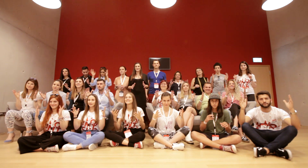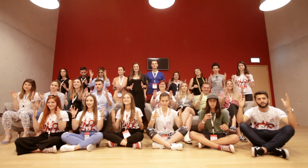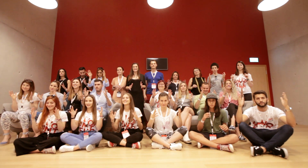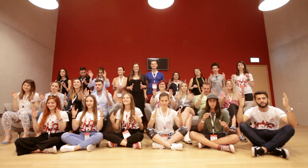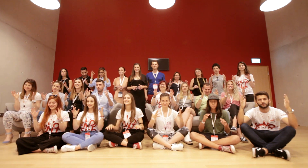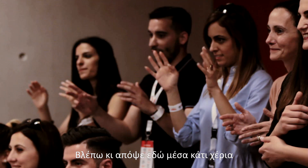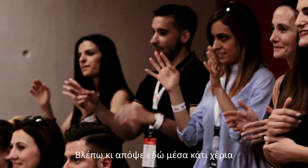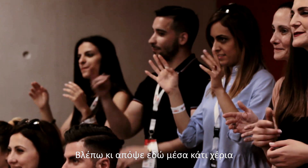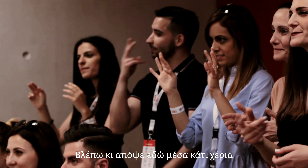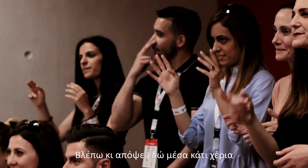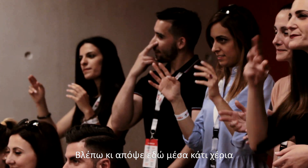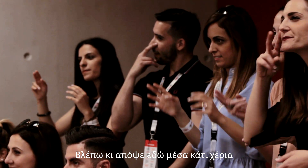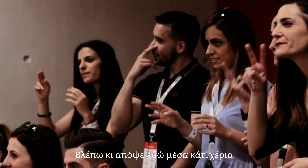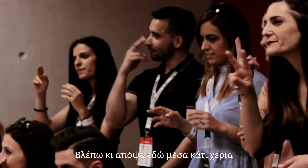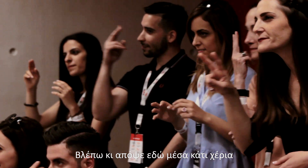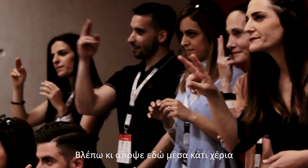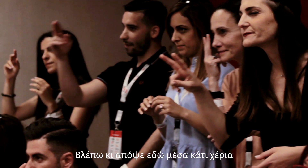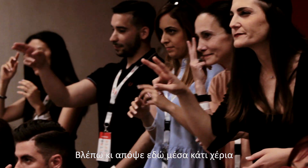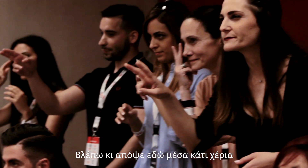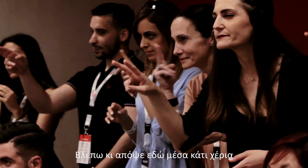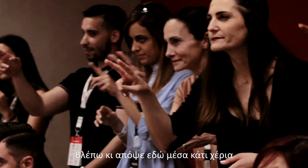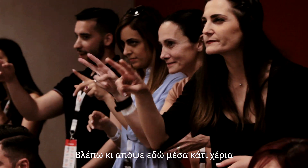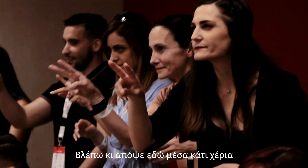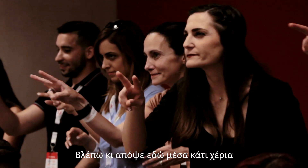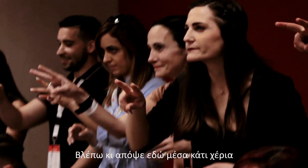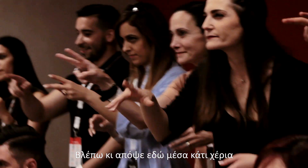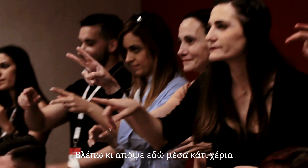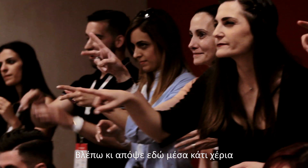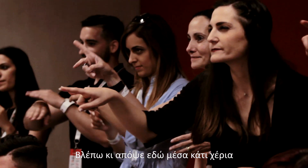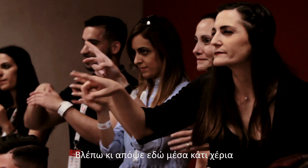Βλέπω κι απόψε εδώ μέσα κάτι χέρια